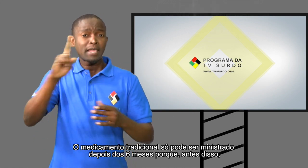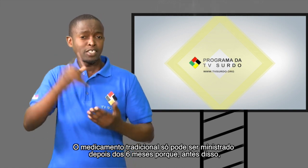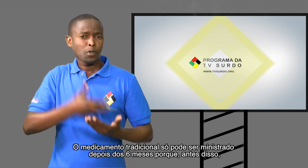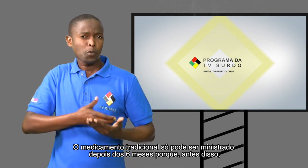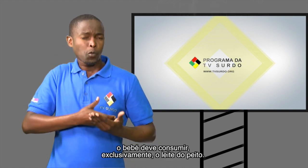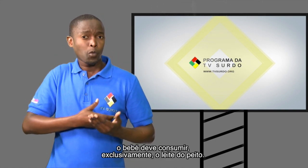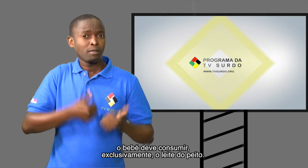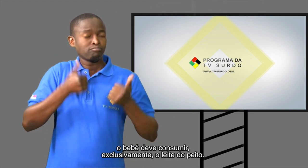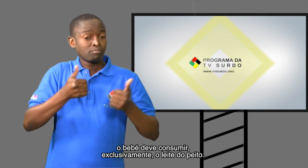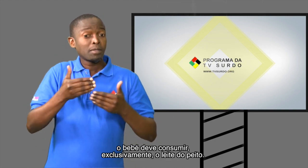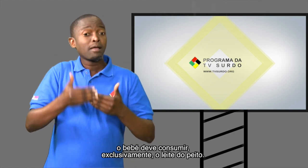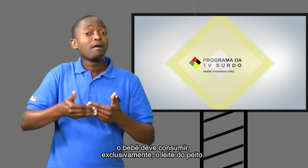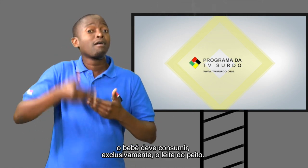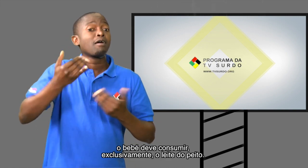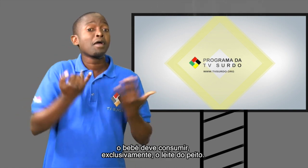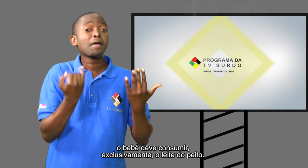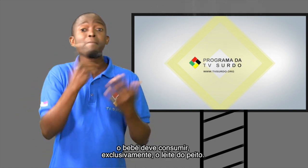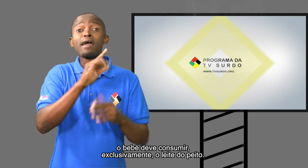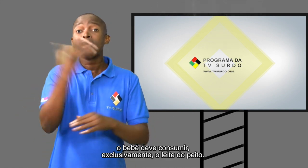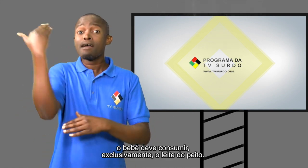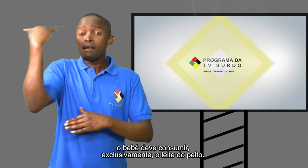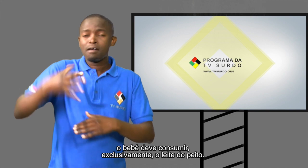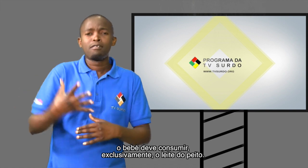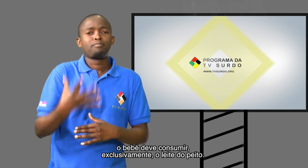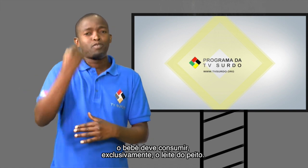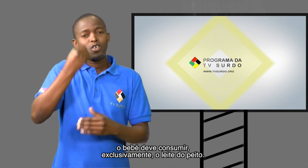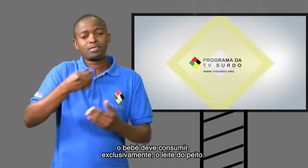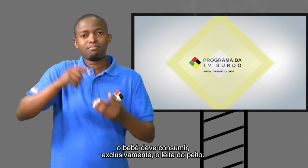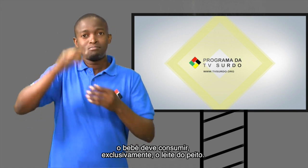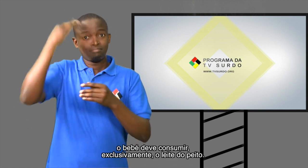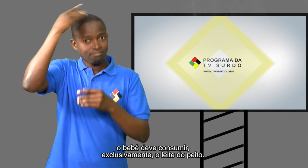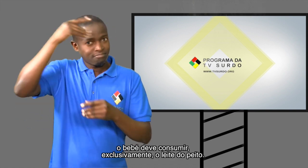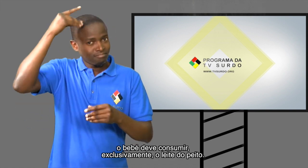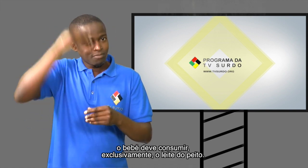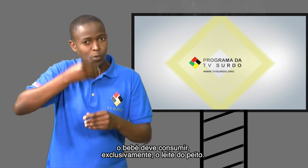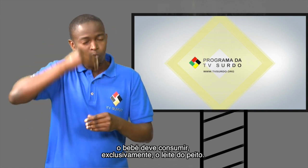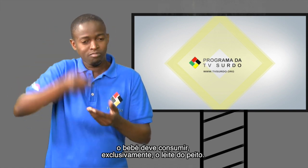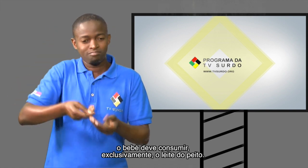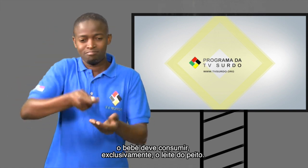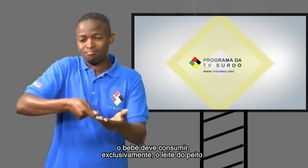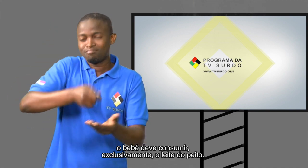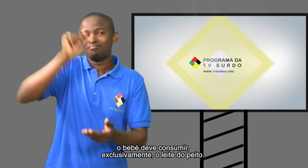o bebê deve consumir exclusivamente o leite do peito.